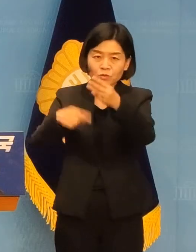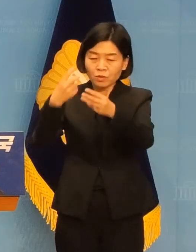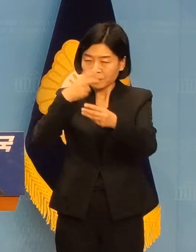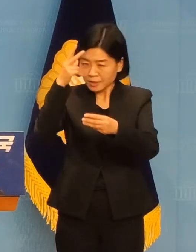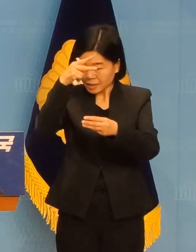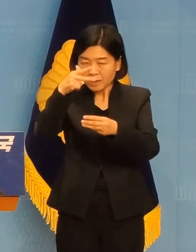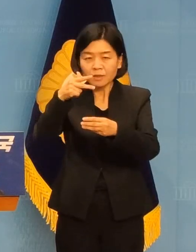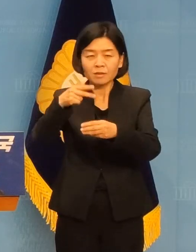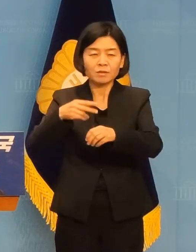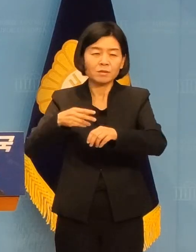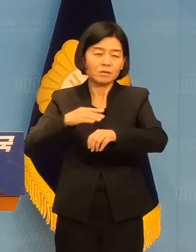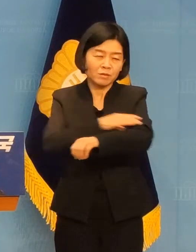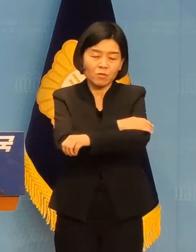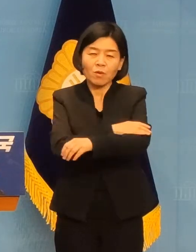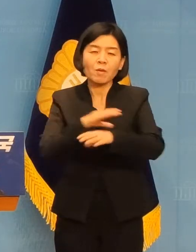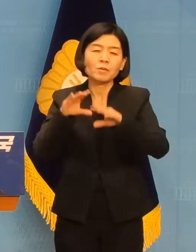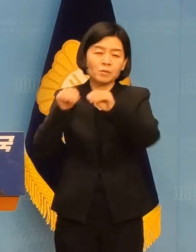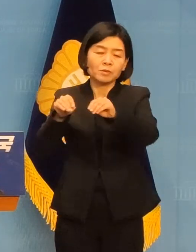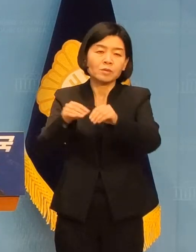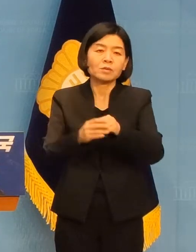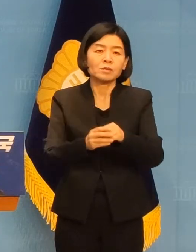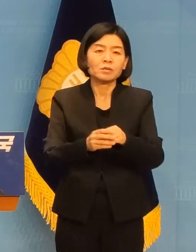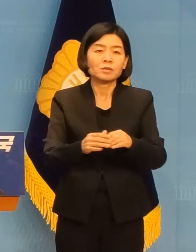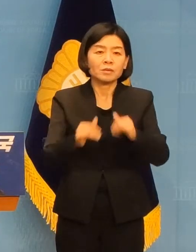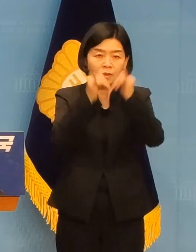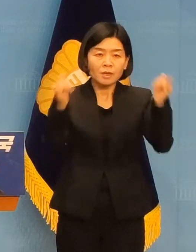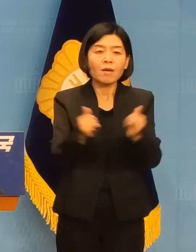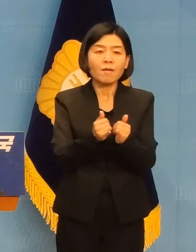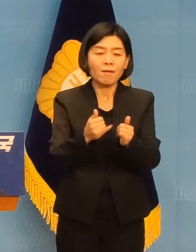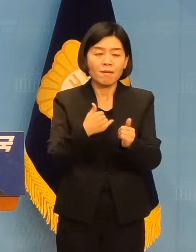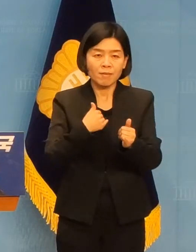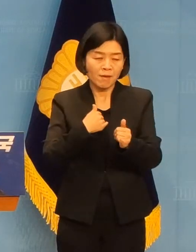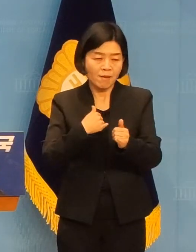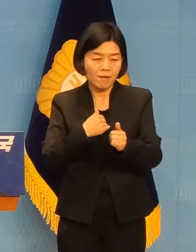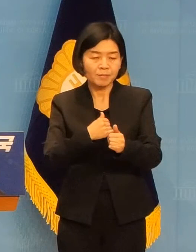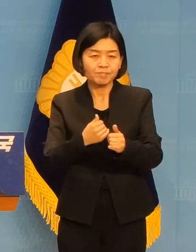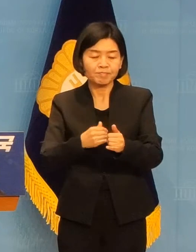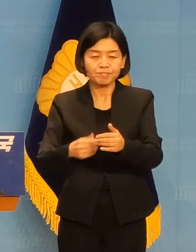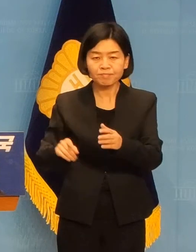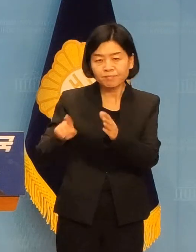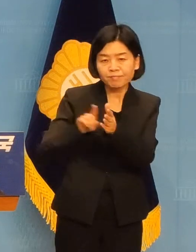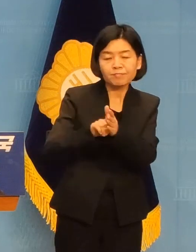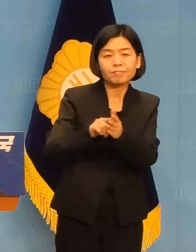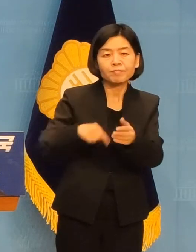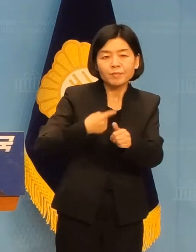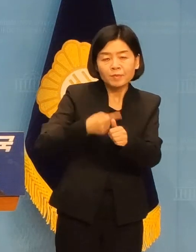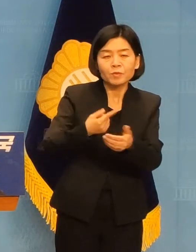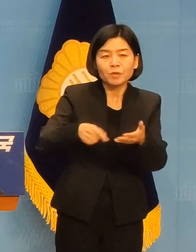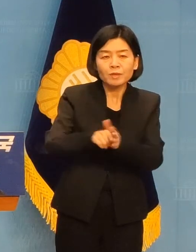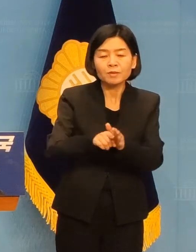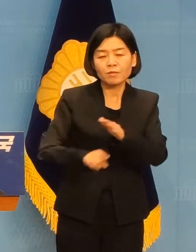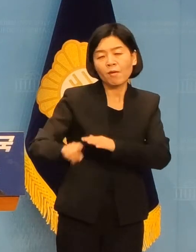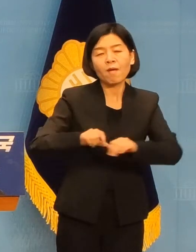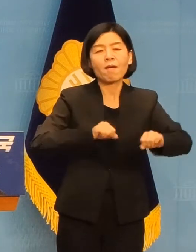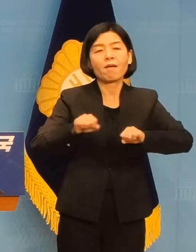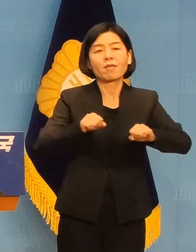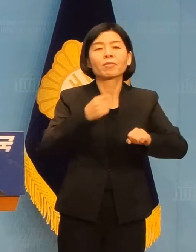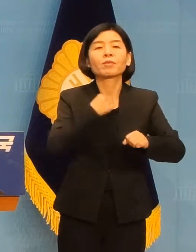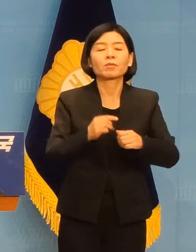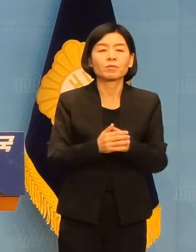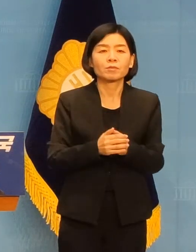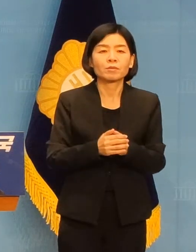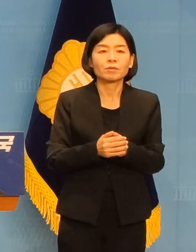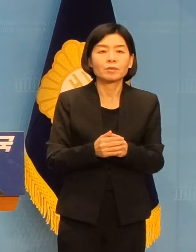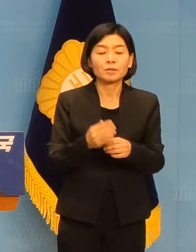사회권 선진국 실현을 위해 한 척의 쇄빙선이 되어 가장 앞에서 싸워왔습니다.